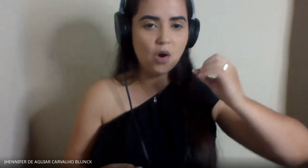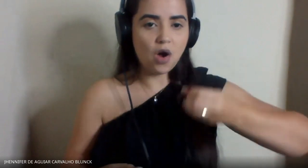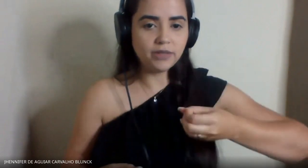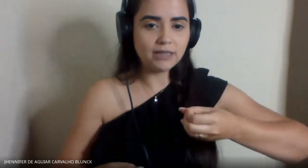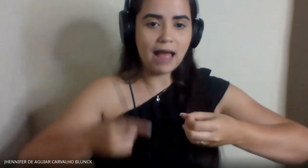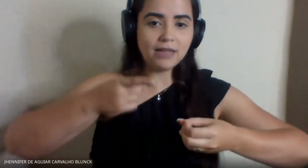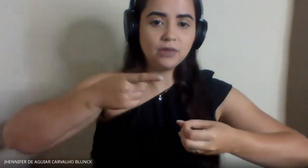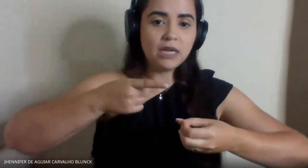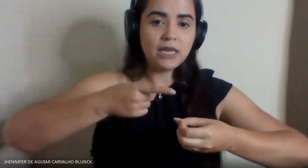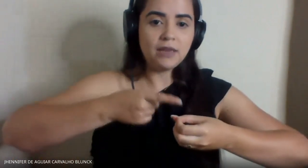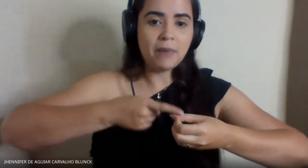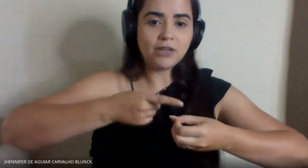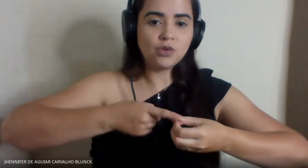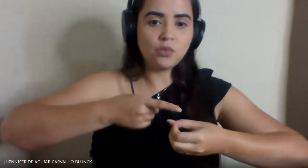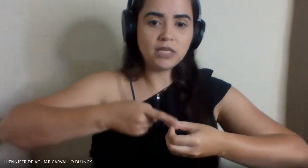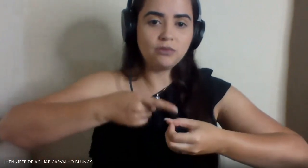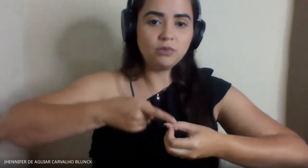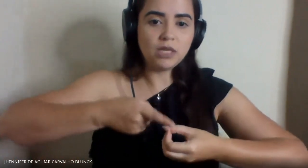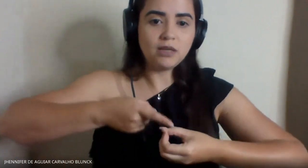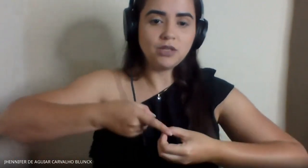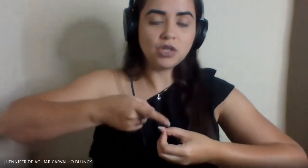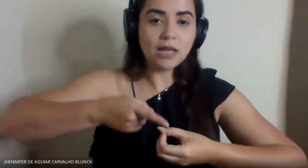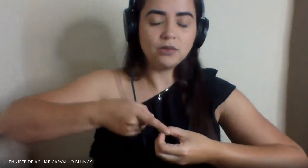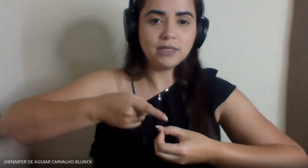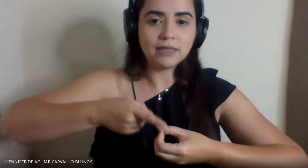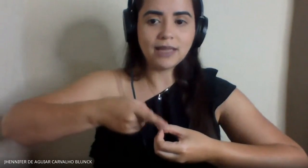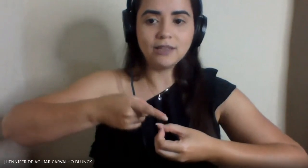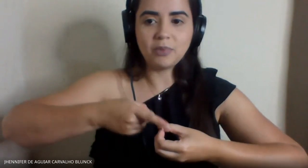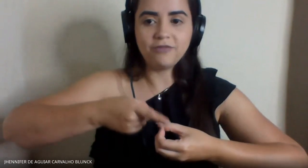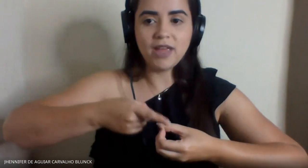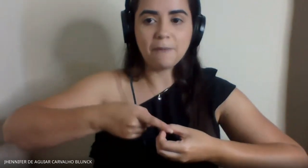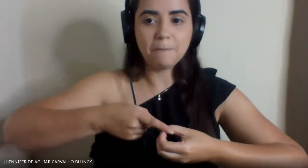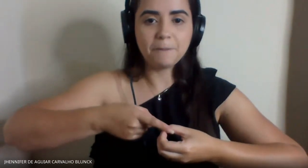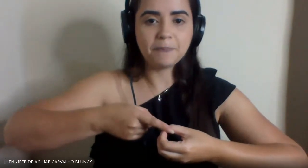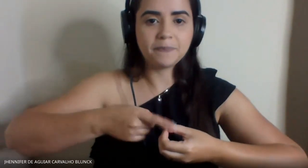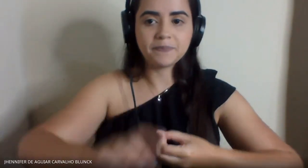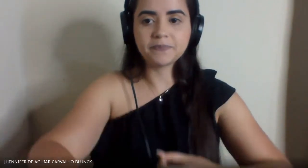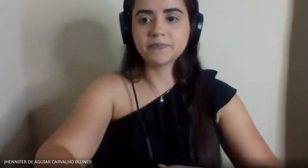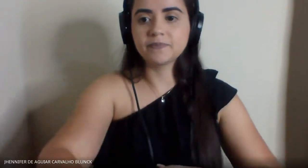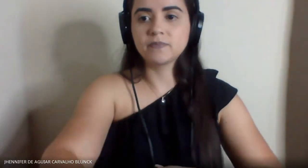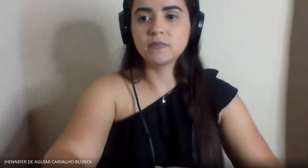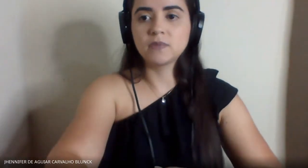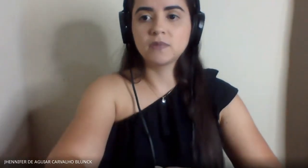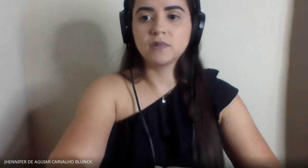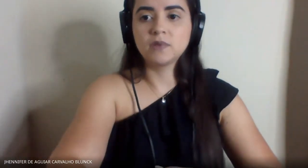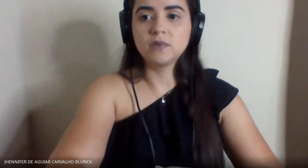letra O deitado e bate com o dedo indicador assim. Tá dando para ver?